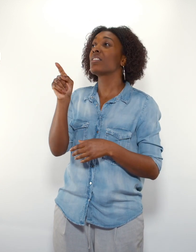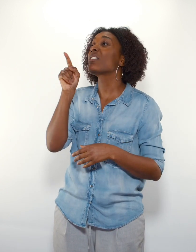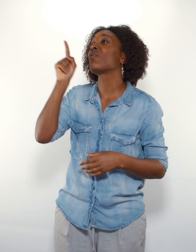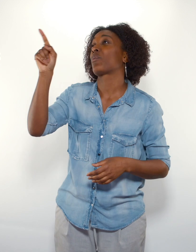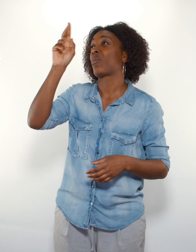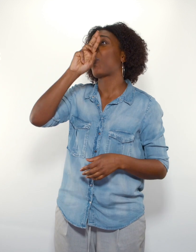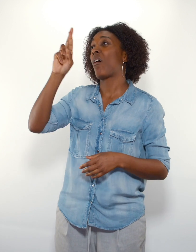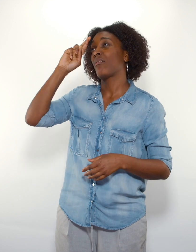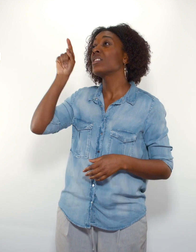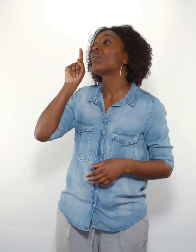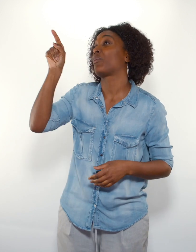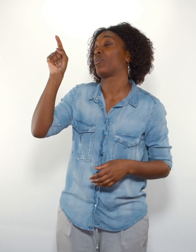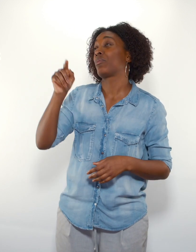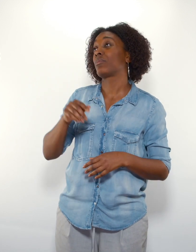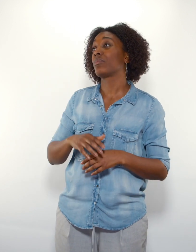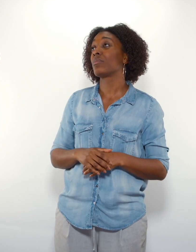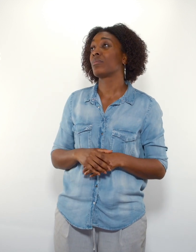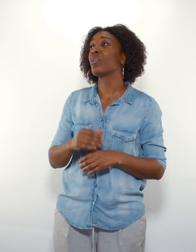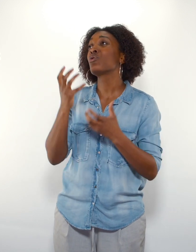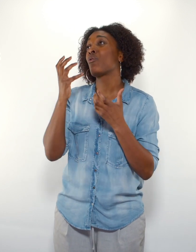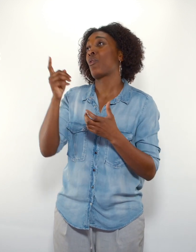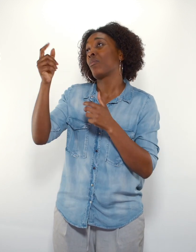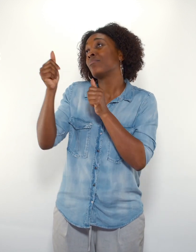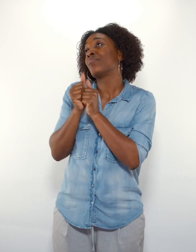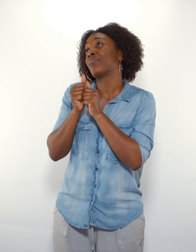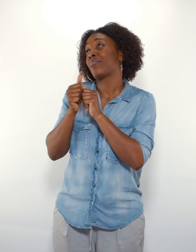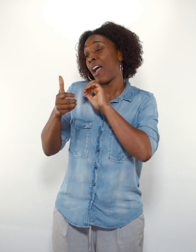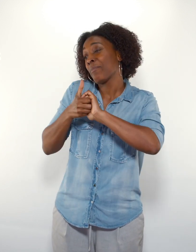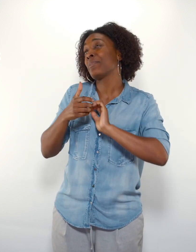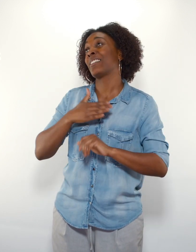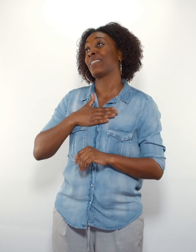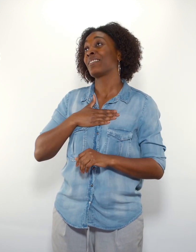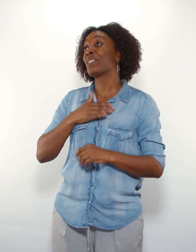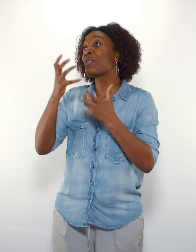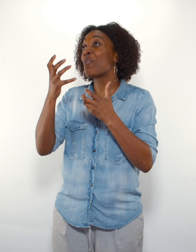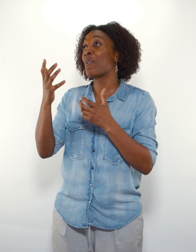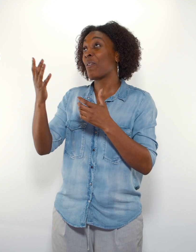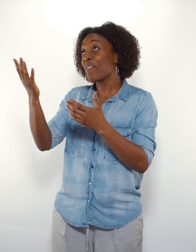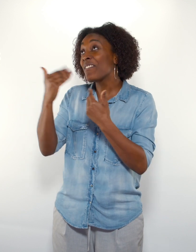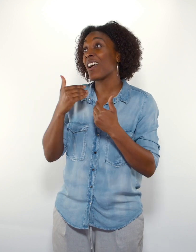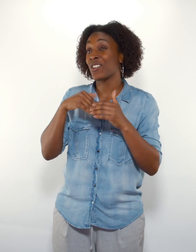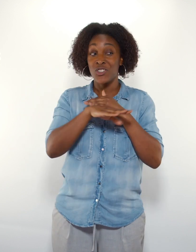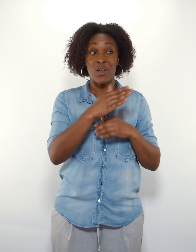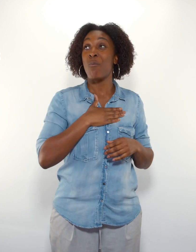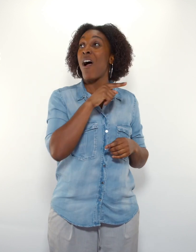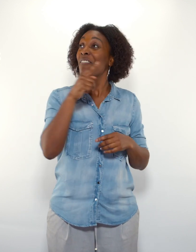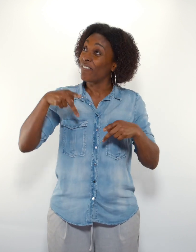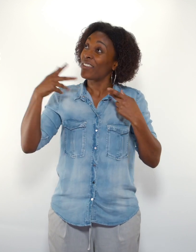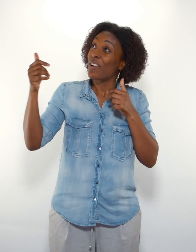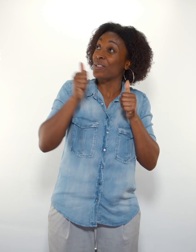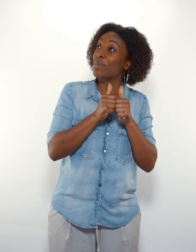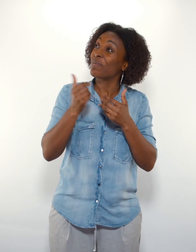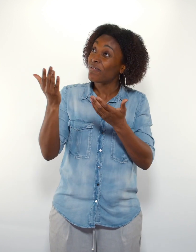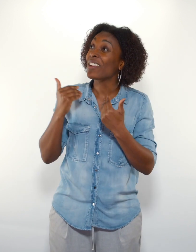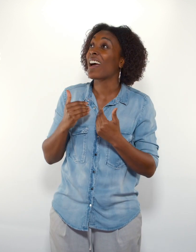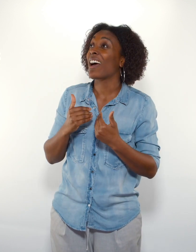Majesté. C'est vous. J'aimerais que vous puissiez devenir mon ami. J'aimerais que vous puissiez venir vivre avec moi chez moi. »